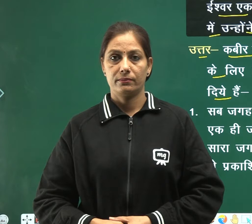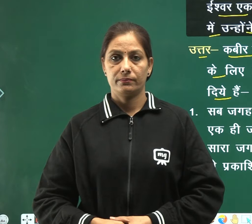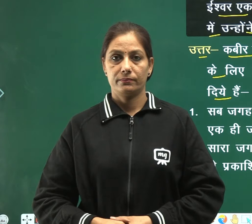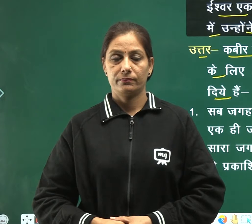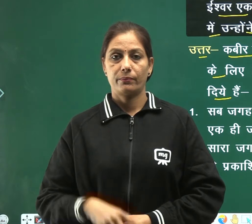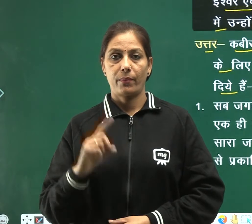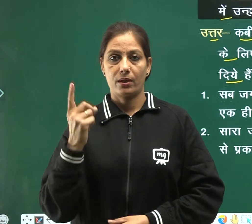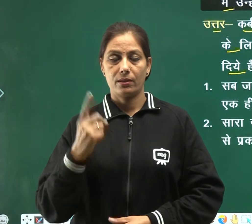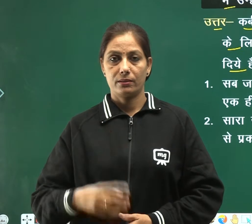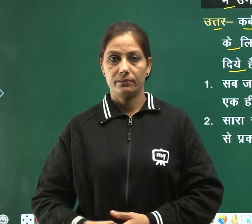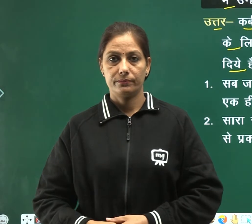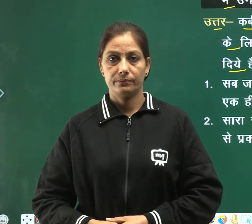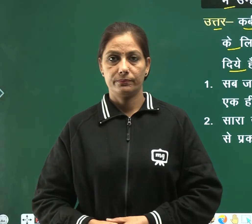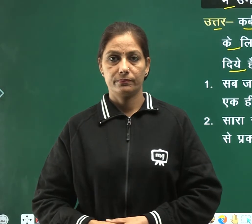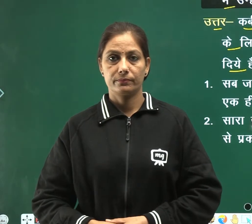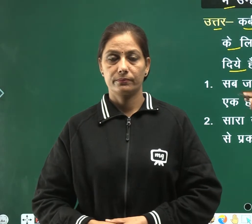पहला,